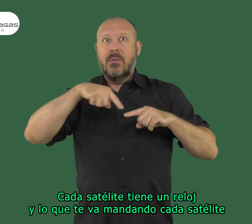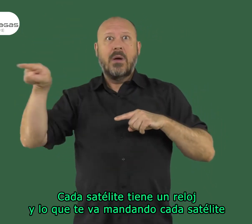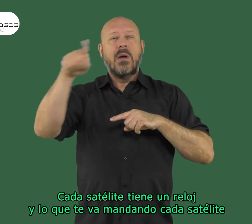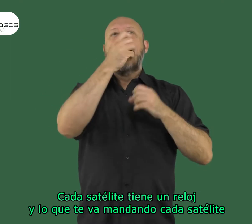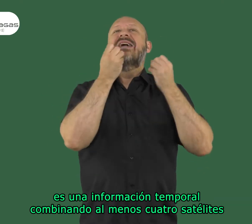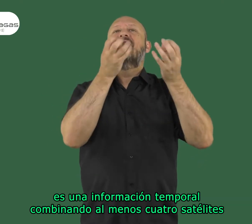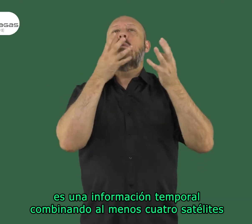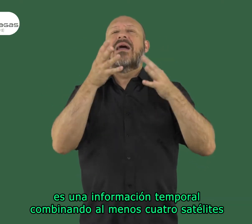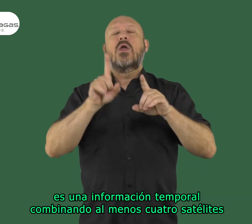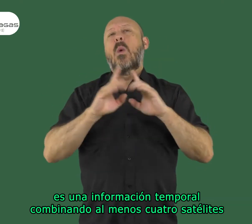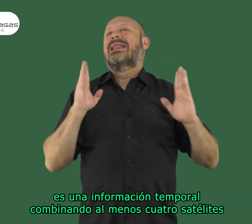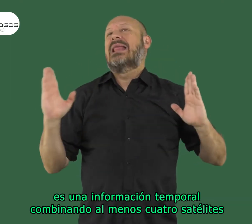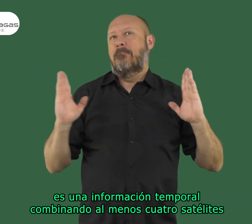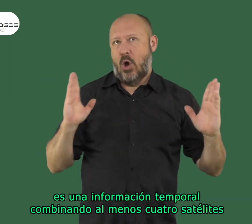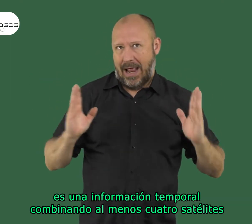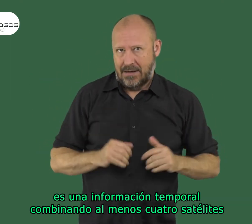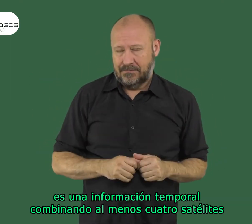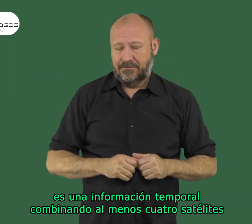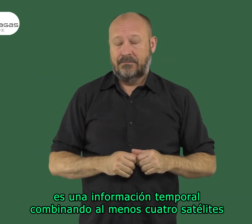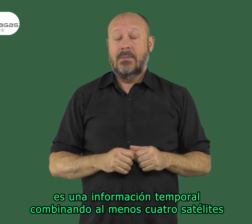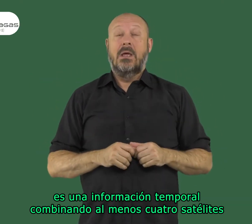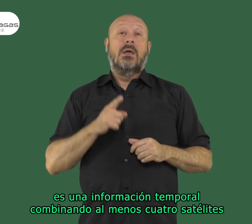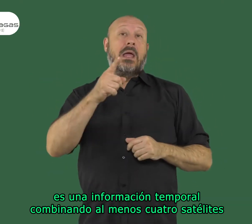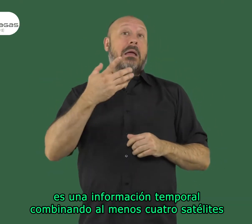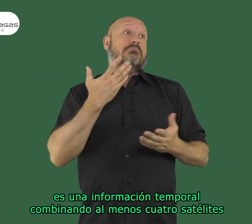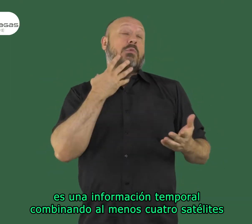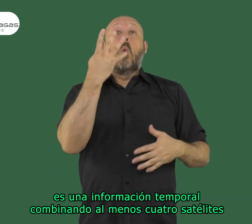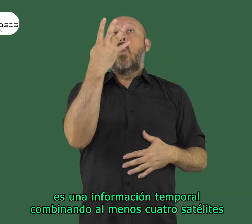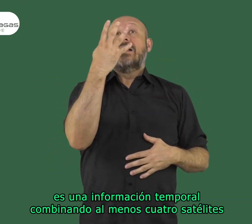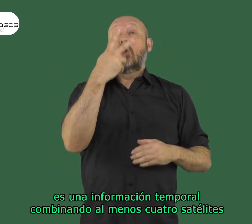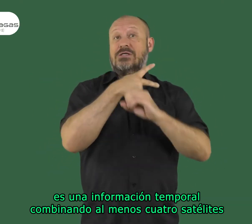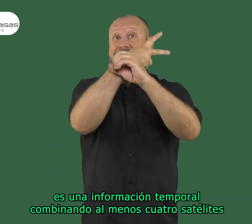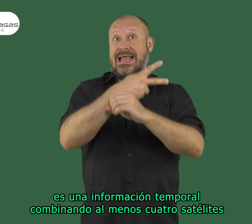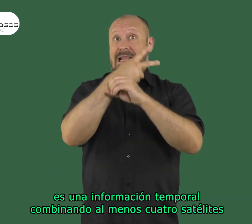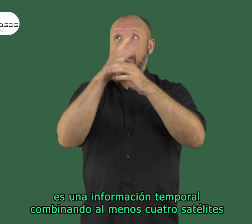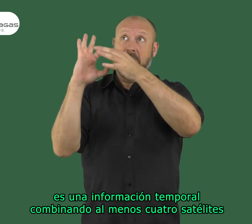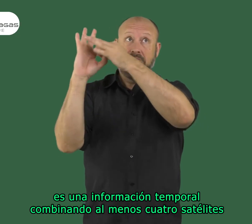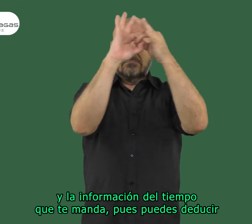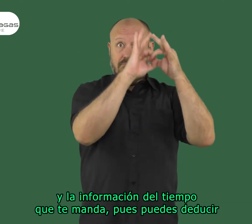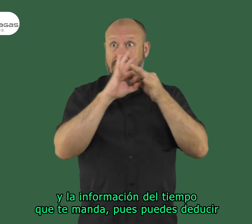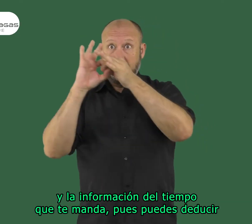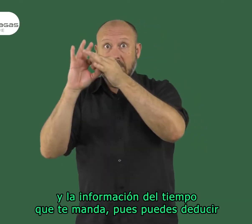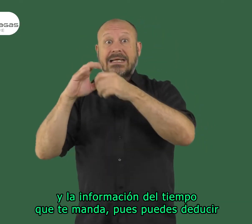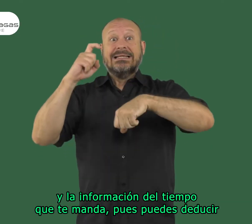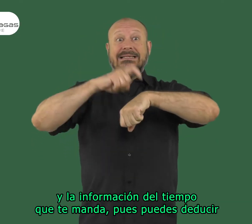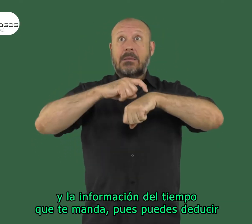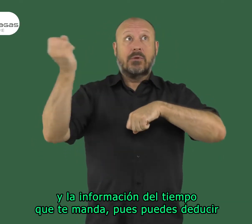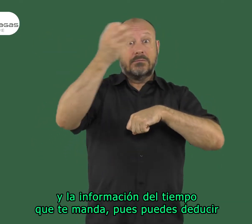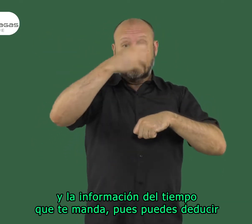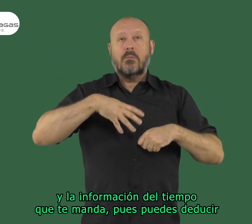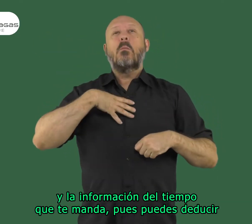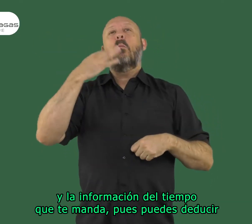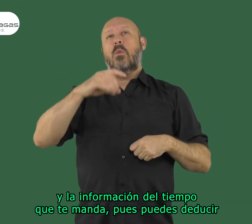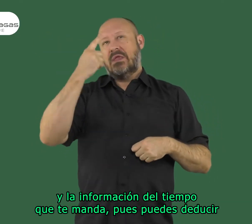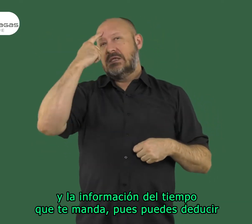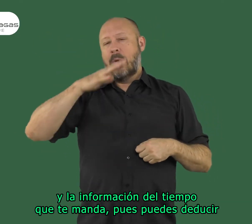cada satélite es una información temporal. Combinando al menos 4 satélites y la información del tiempo